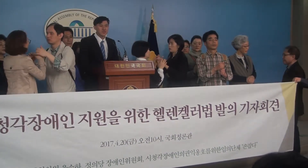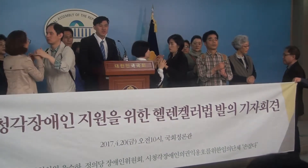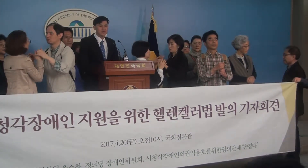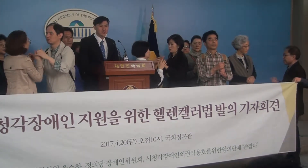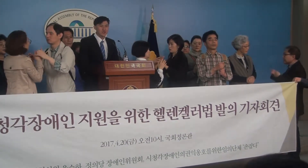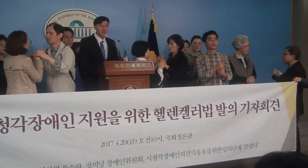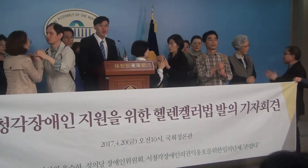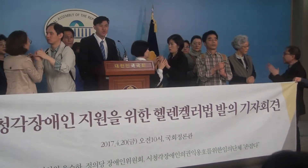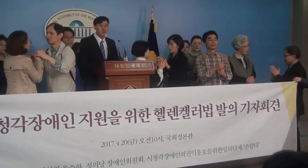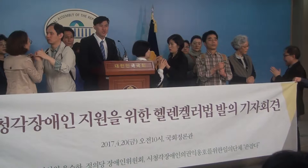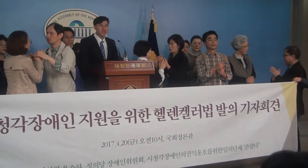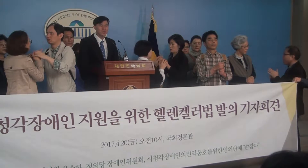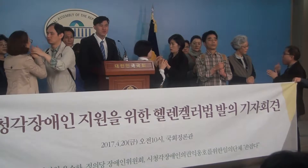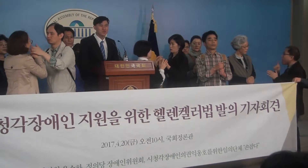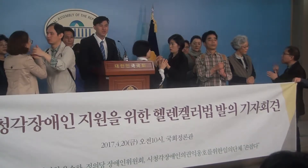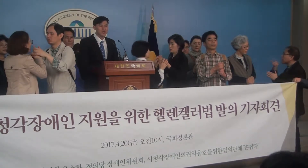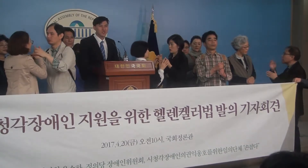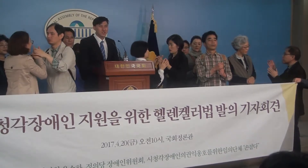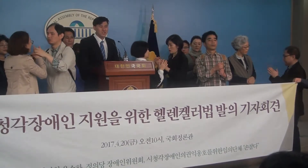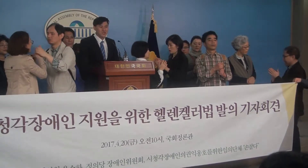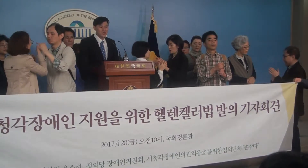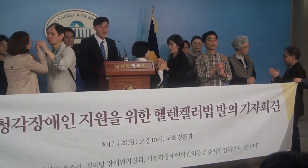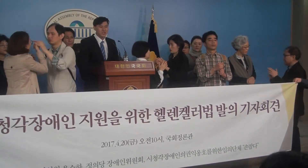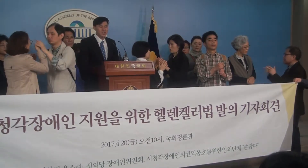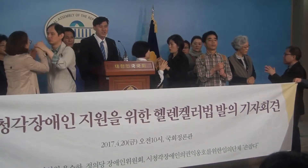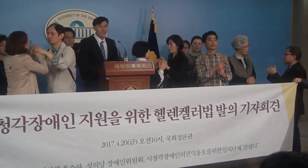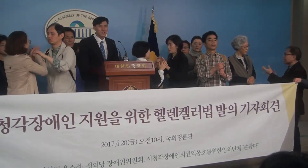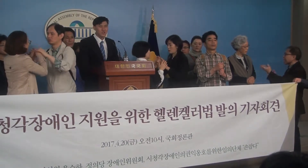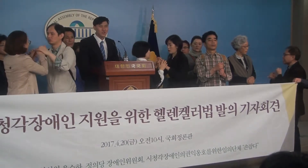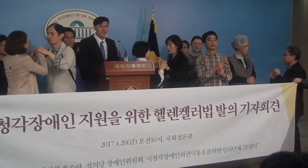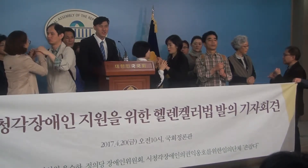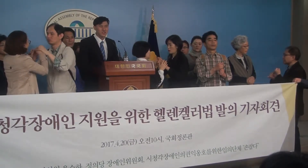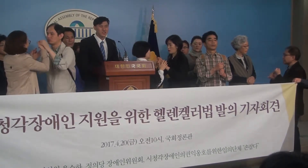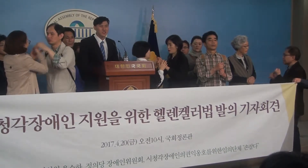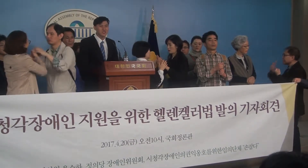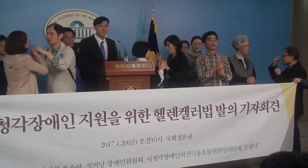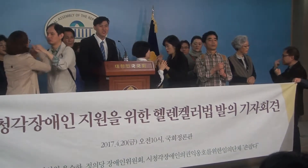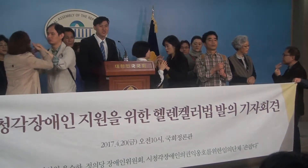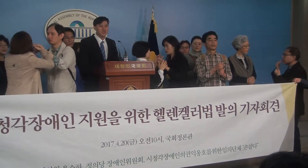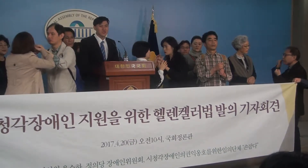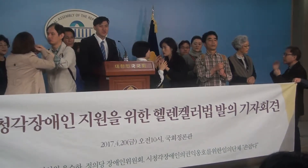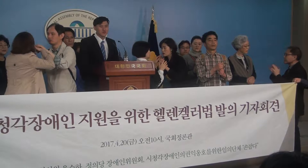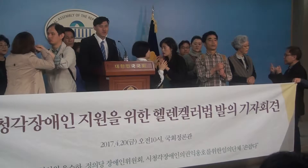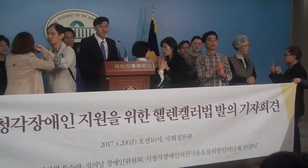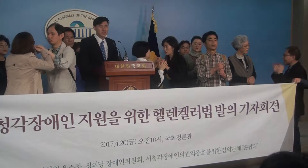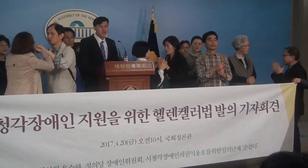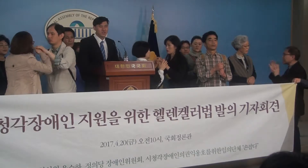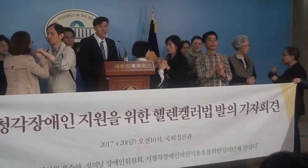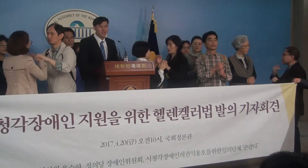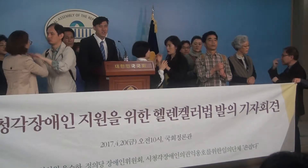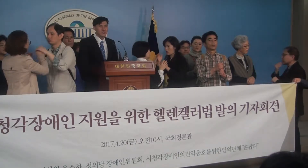시기부터 혹은 언어를 습득하기 이전부터 장애를 갖게 된 선천성 시청각장애인들은